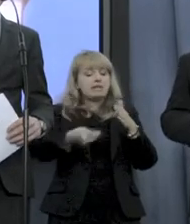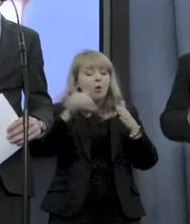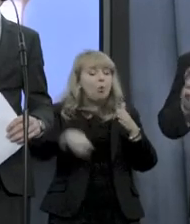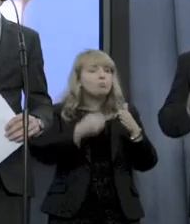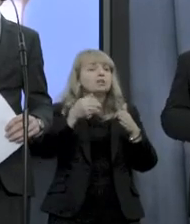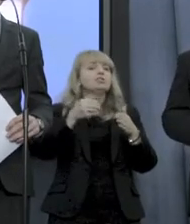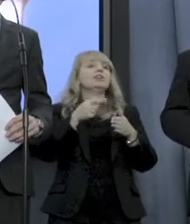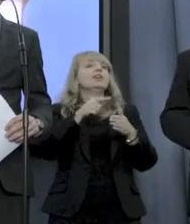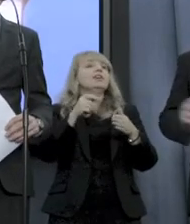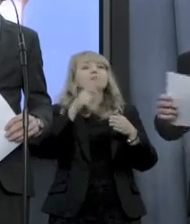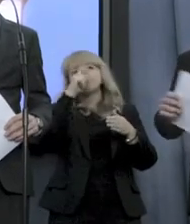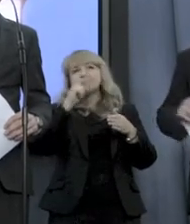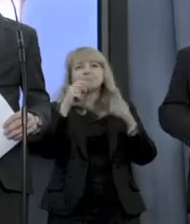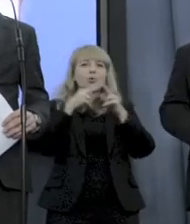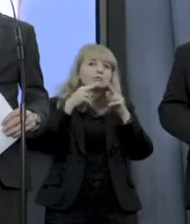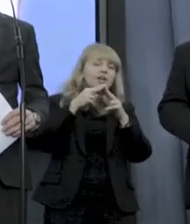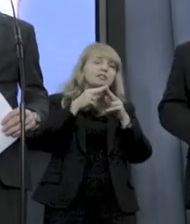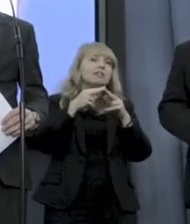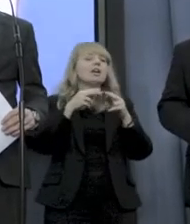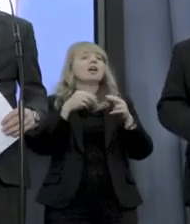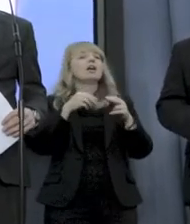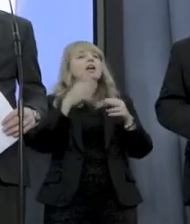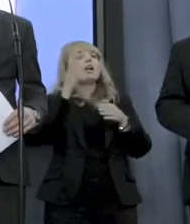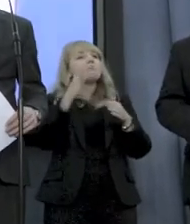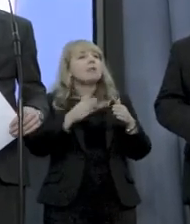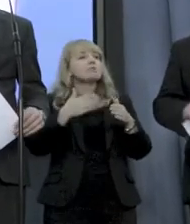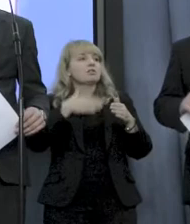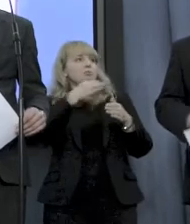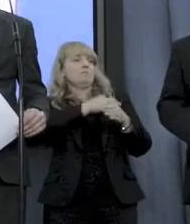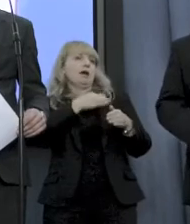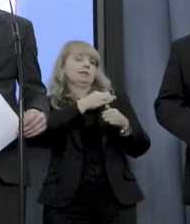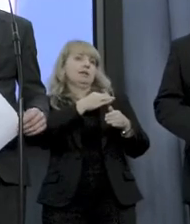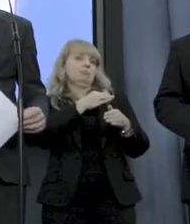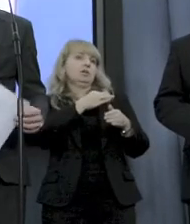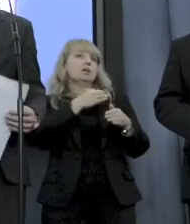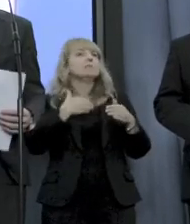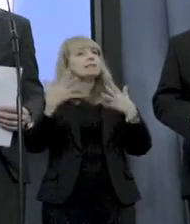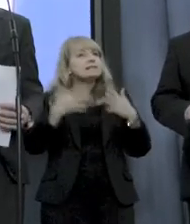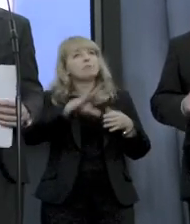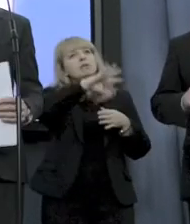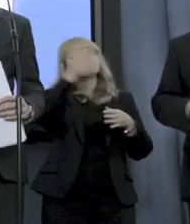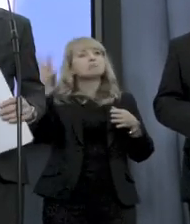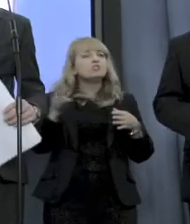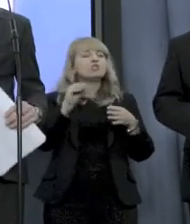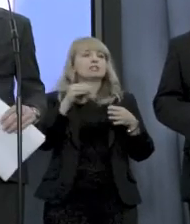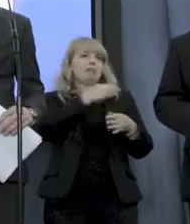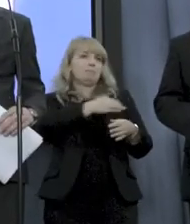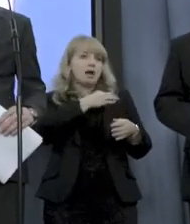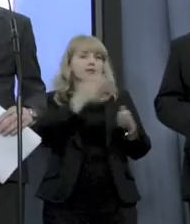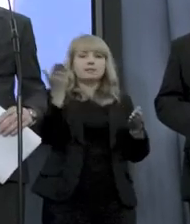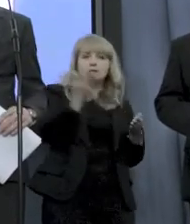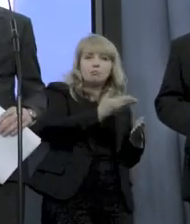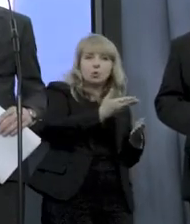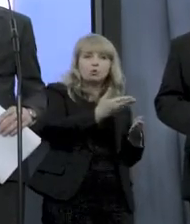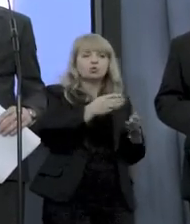jest w cudzysłowie, który jest między naszymi partiami, usiąść do wspólnego stołu, zacząć